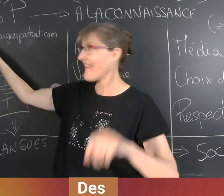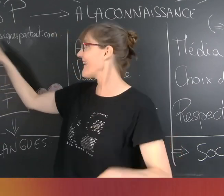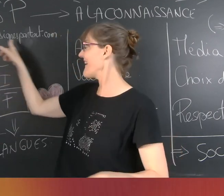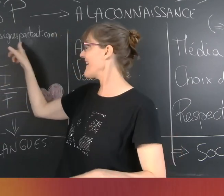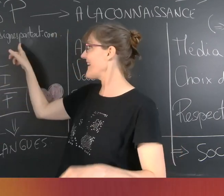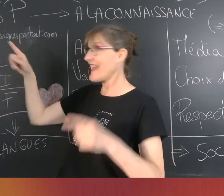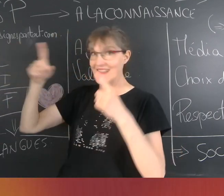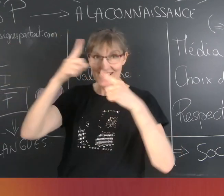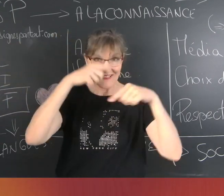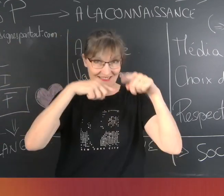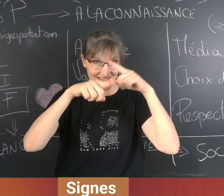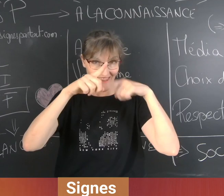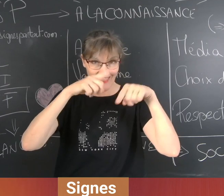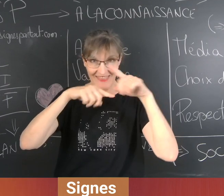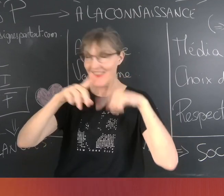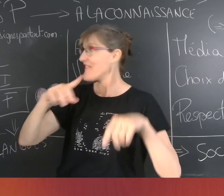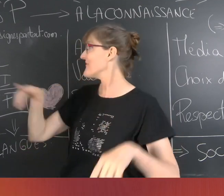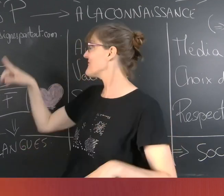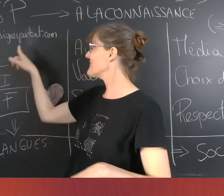des signes,